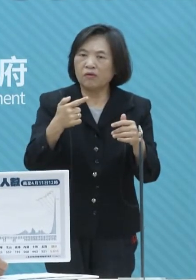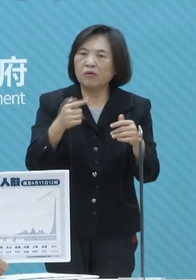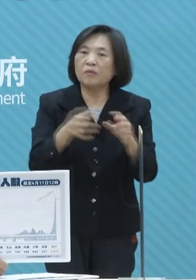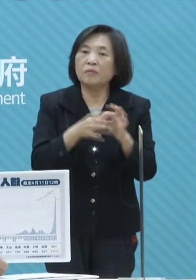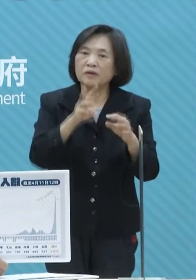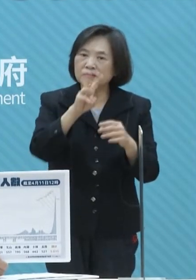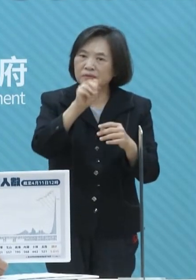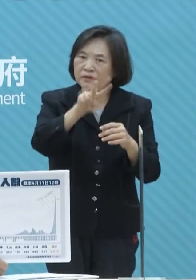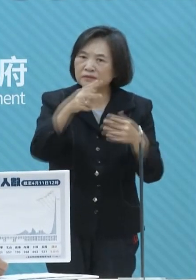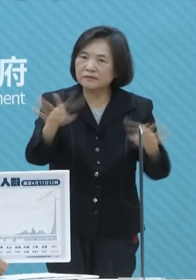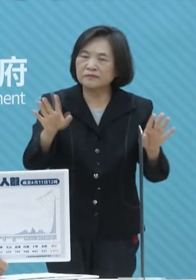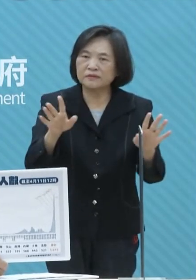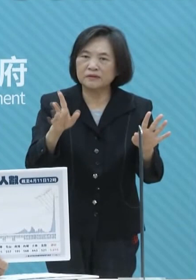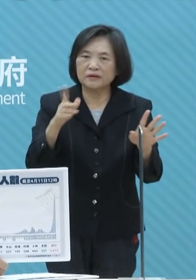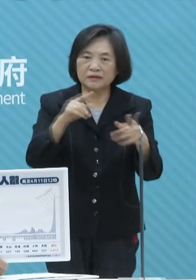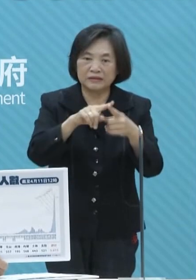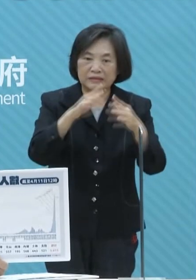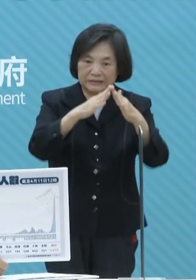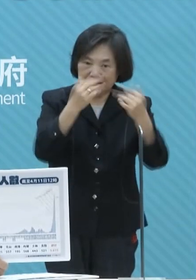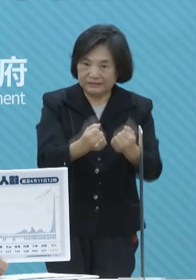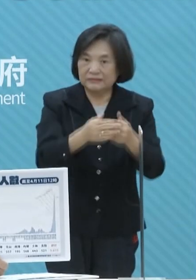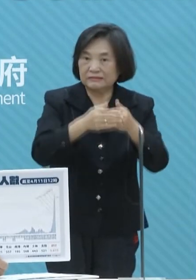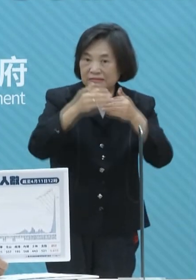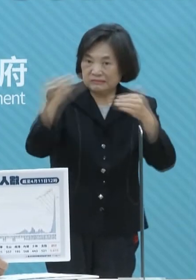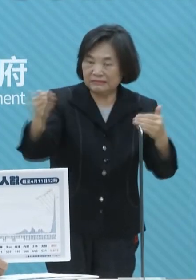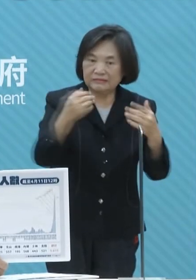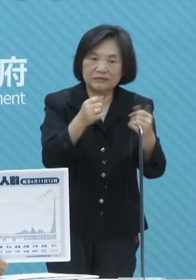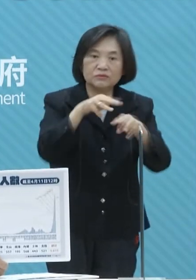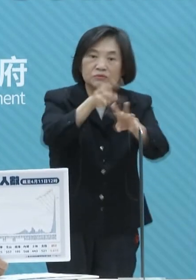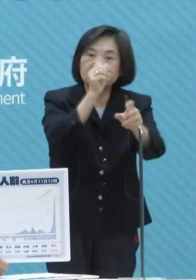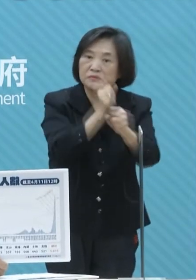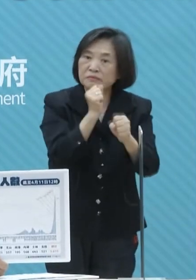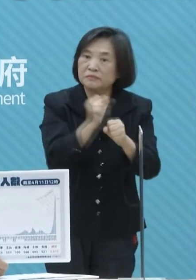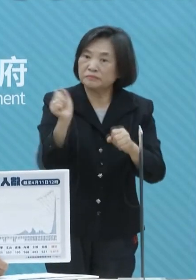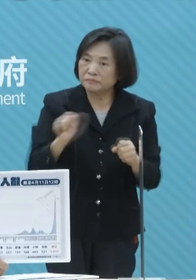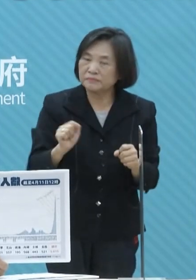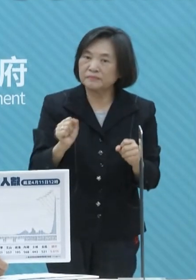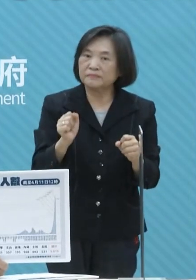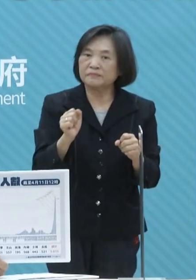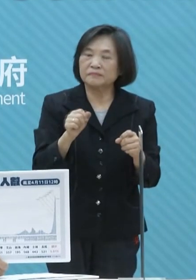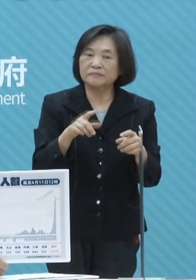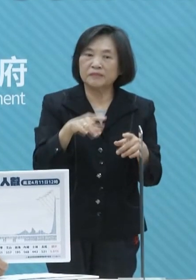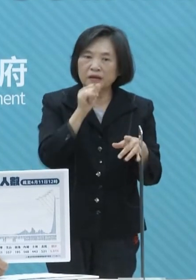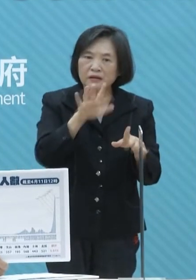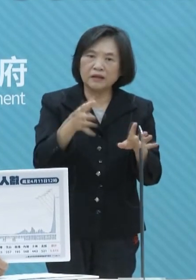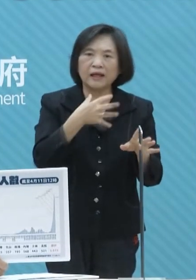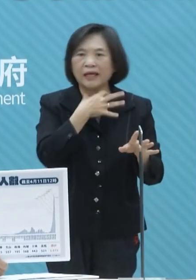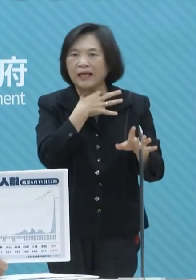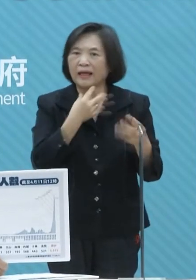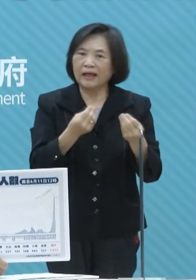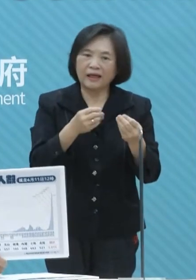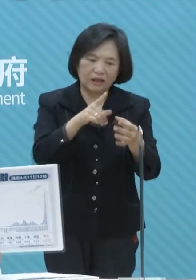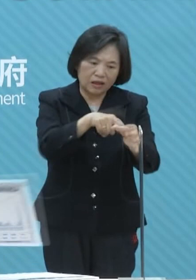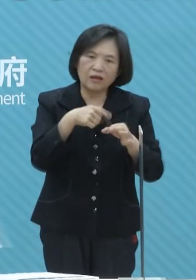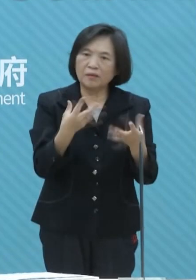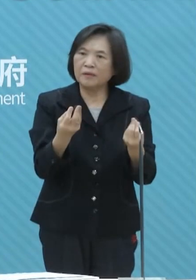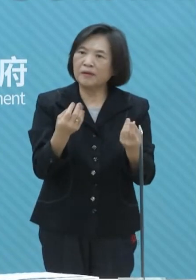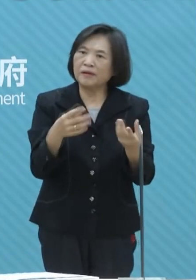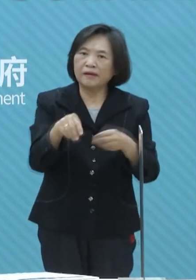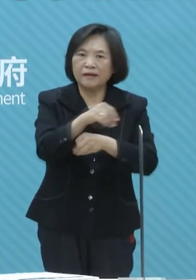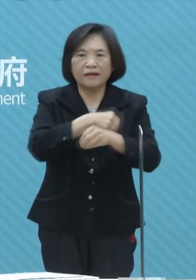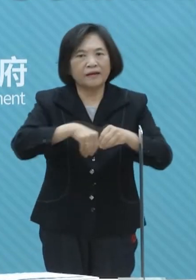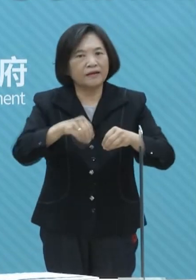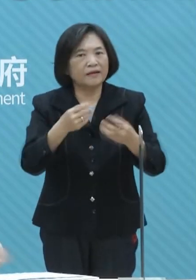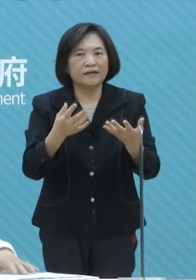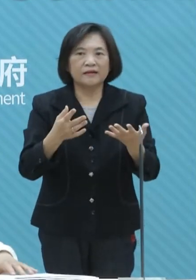因为3.2万人如果在家里不能外出上班，这对经济会造成很大的影响。那事